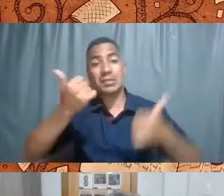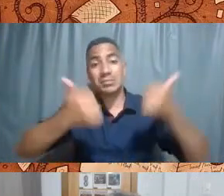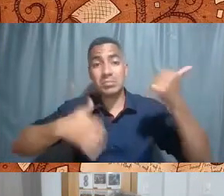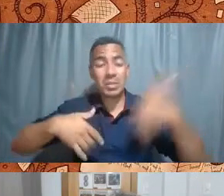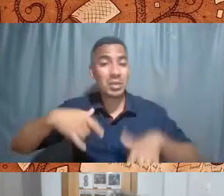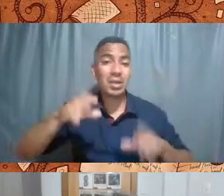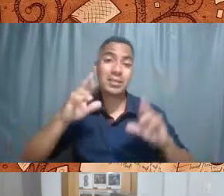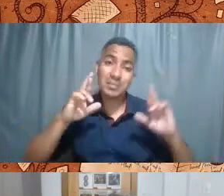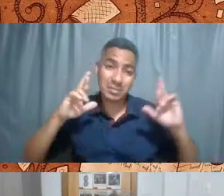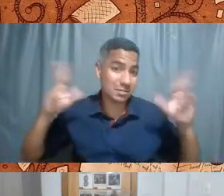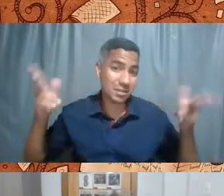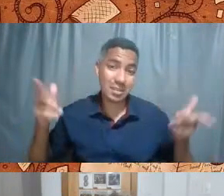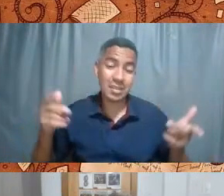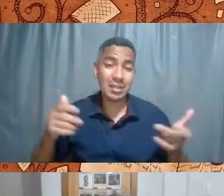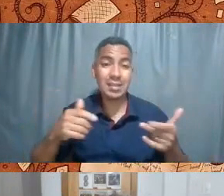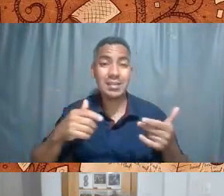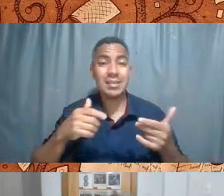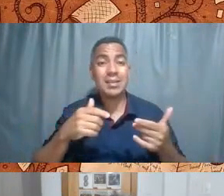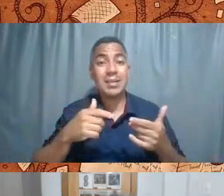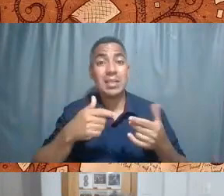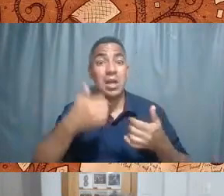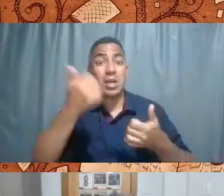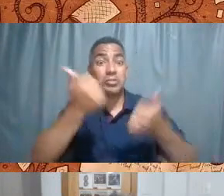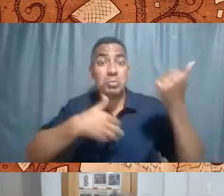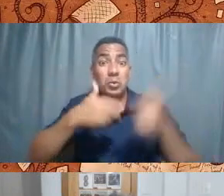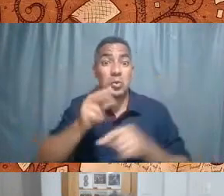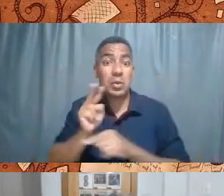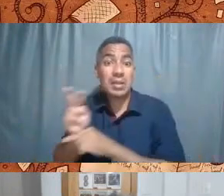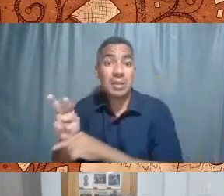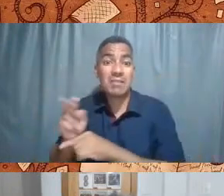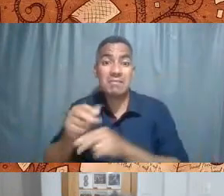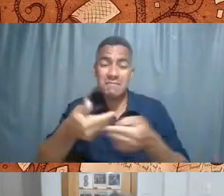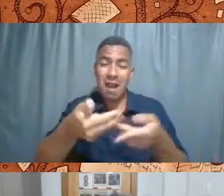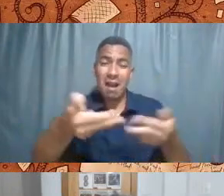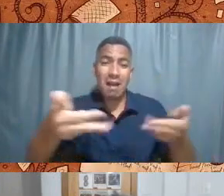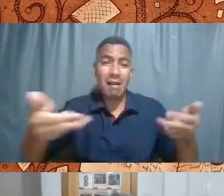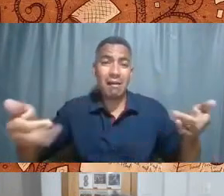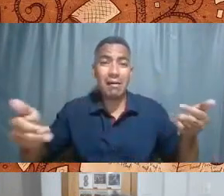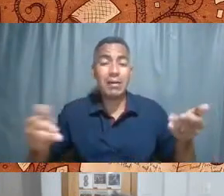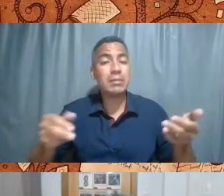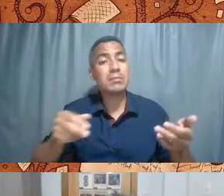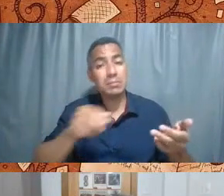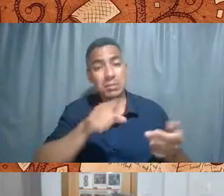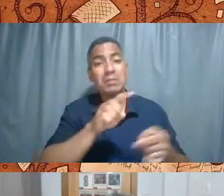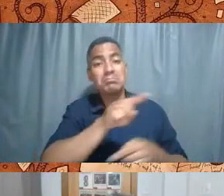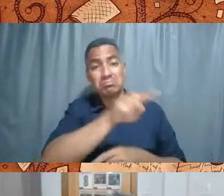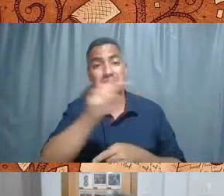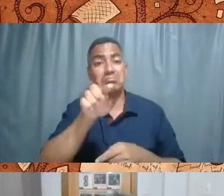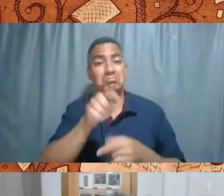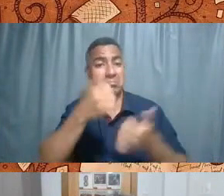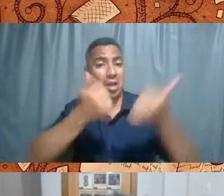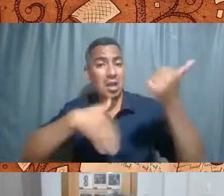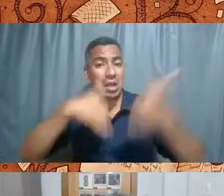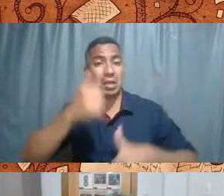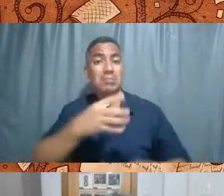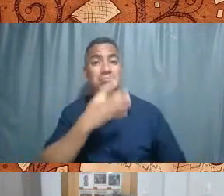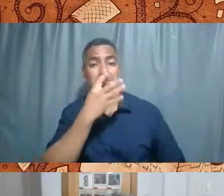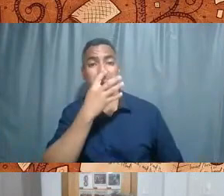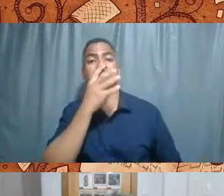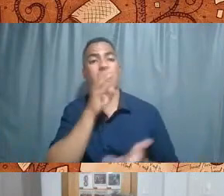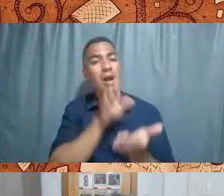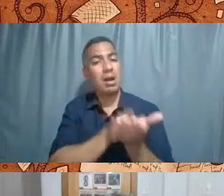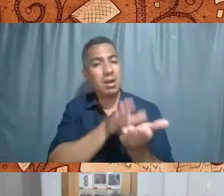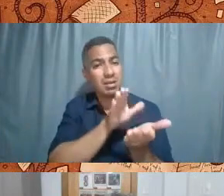essa pluralidade e tentar romper com o binarismo. Parabéns. Parabéns mesmo. Fico muito feliz de tê-lo